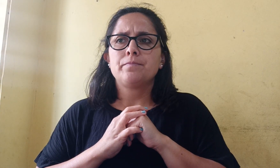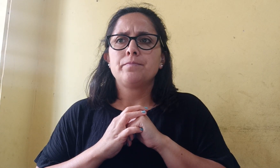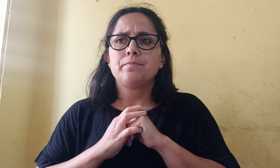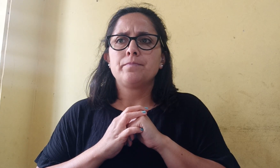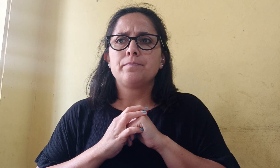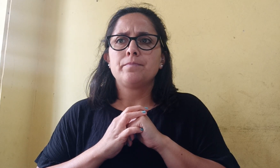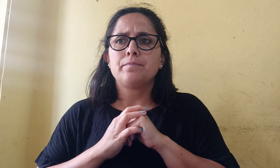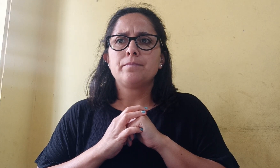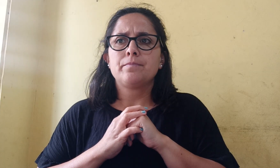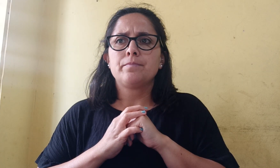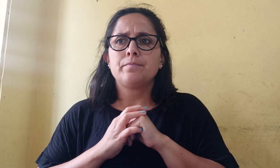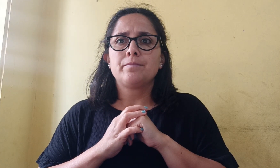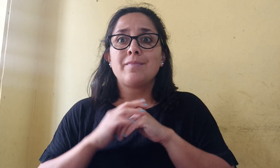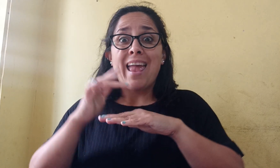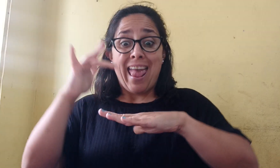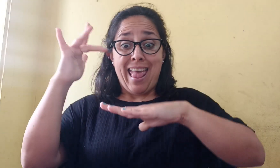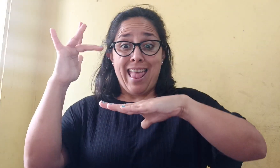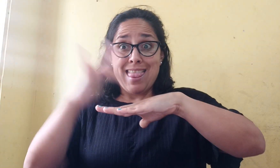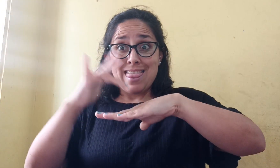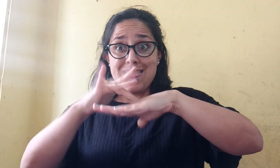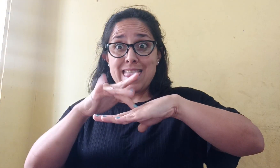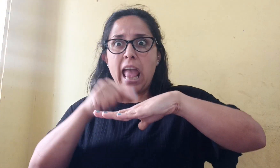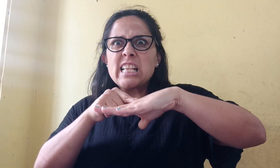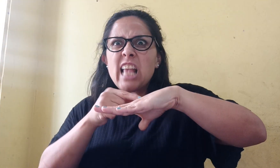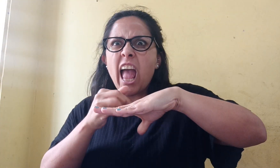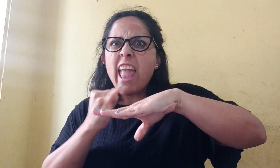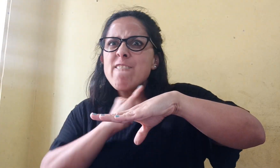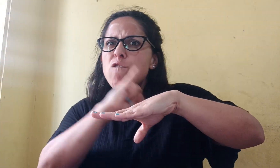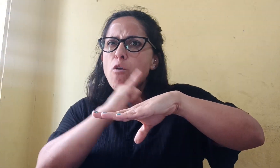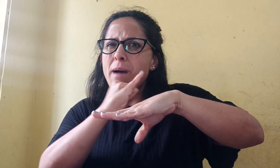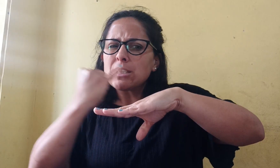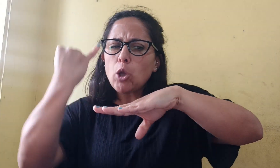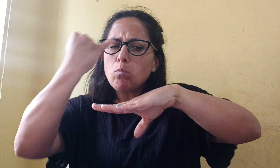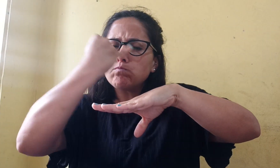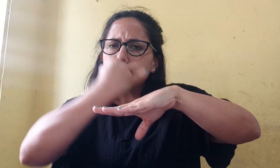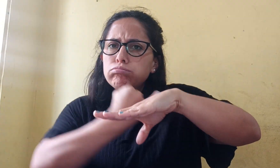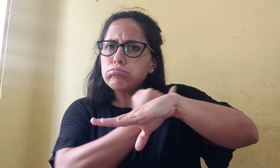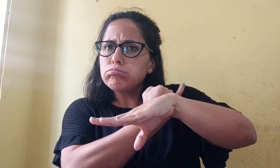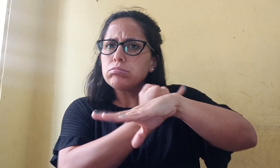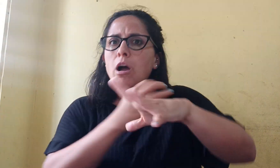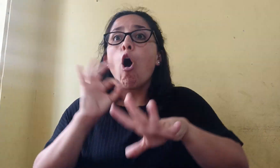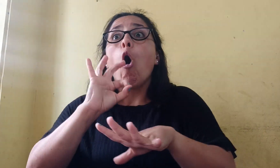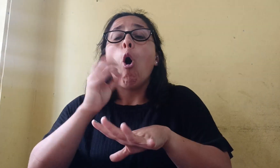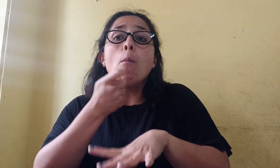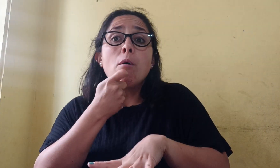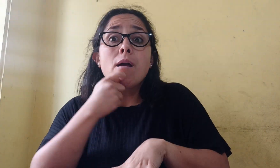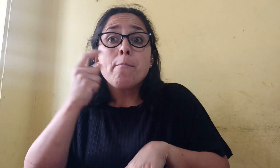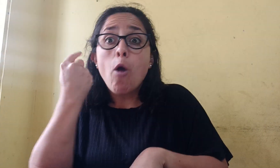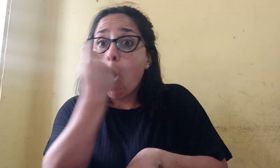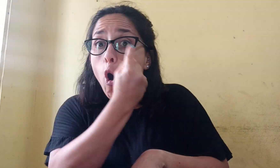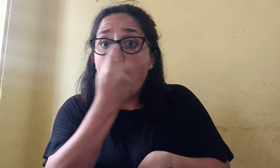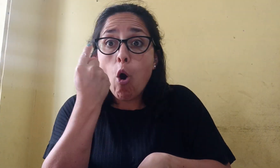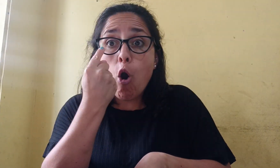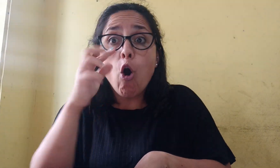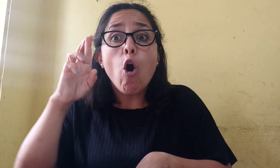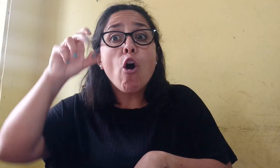Y va a llevar esa información. O, por ejemplo, un receptor en la retina puede captar la